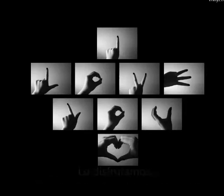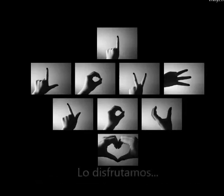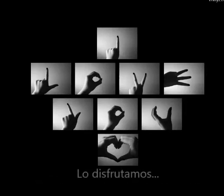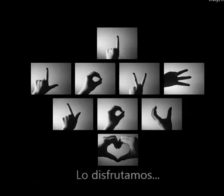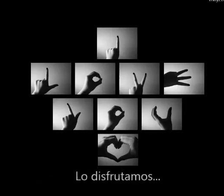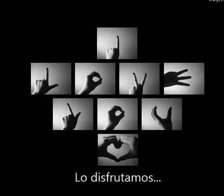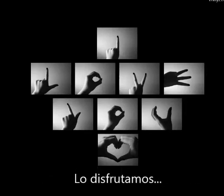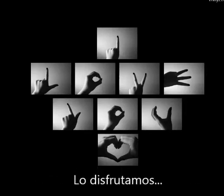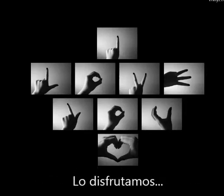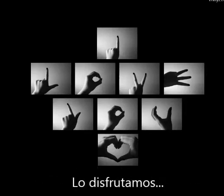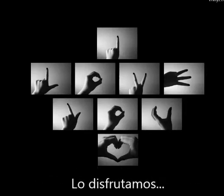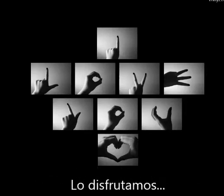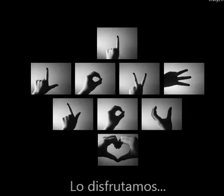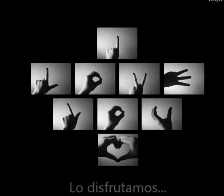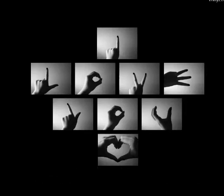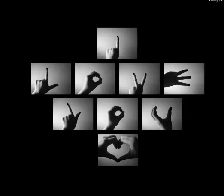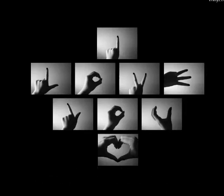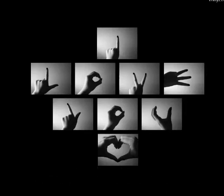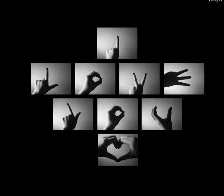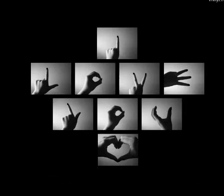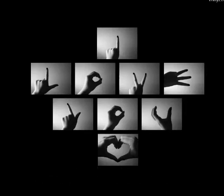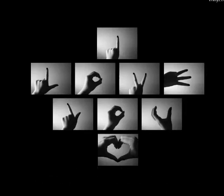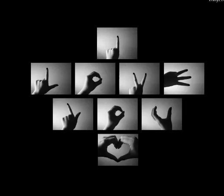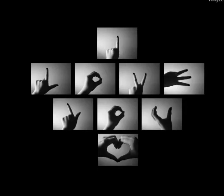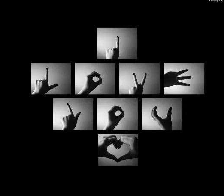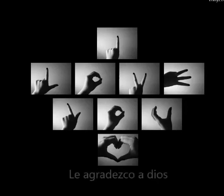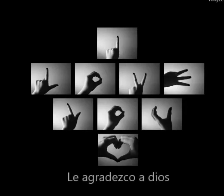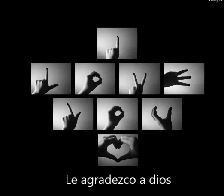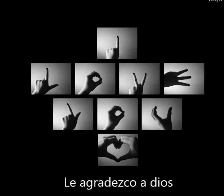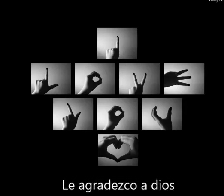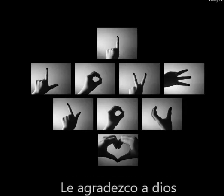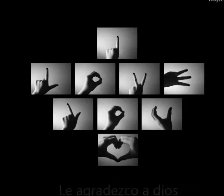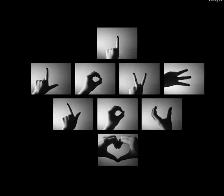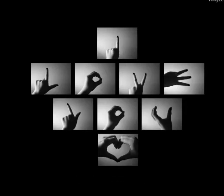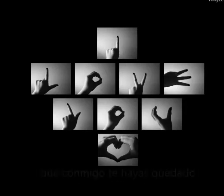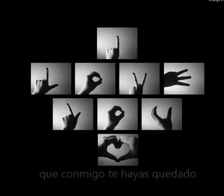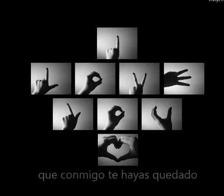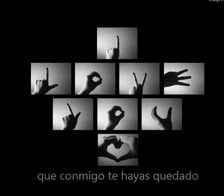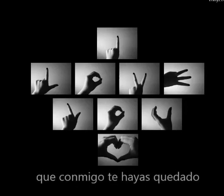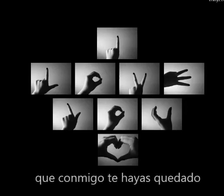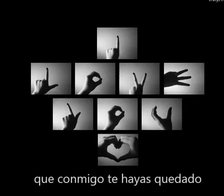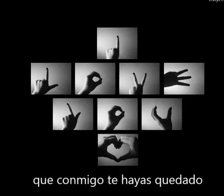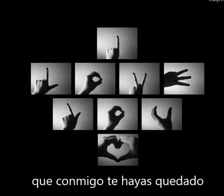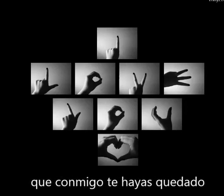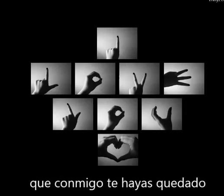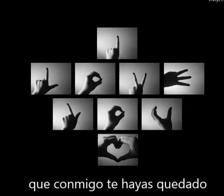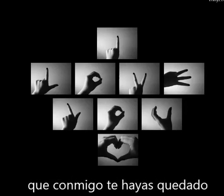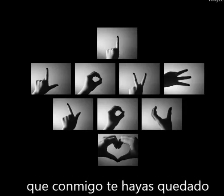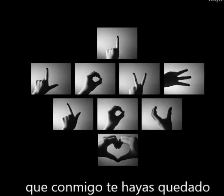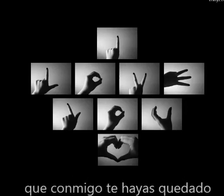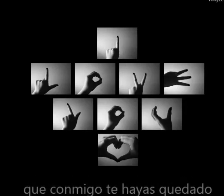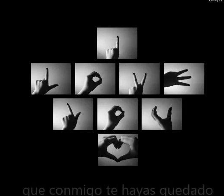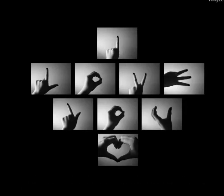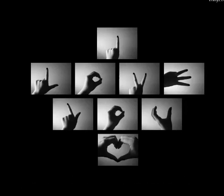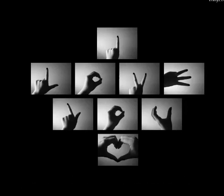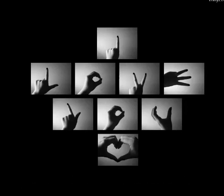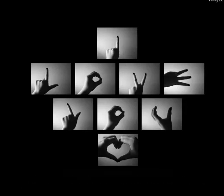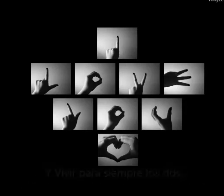Lo disfrutamos Le agradezco a Dios que conmigo te hayas quedado Y